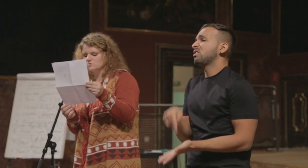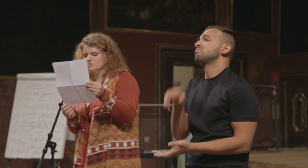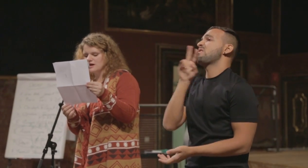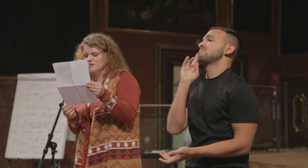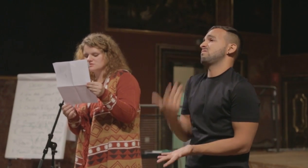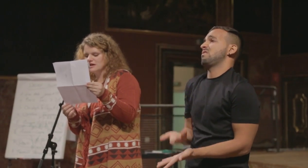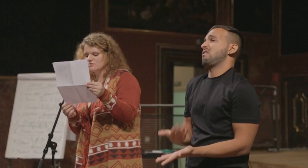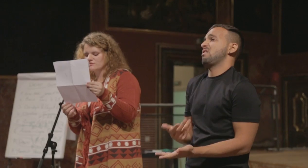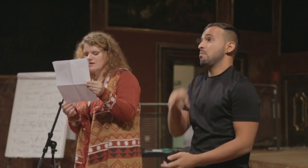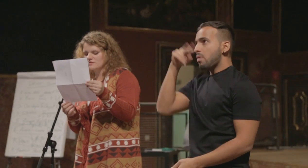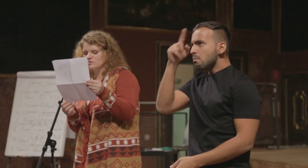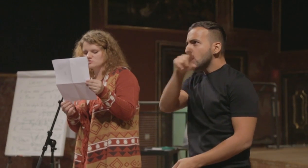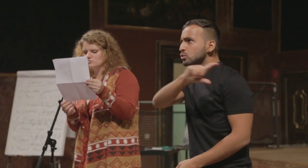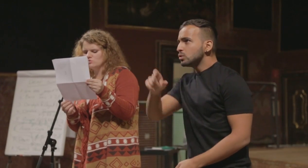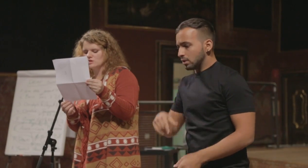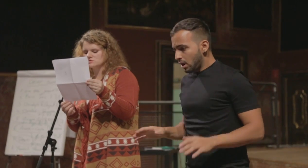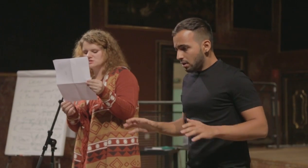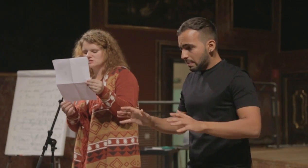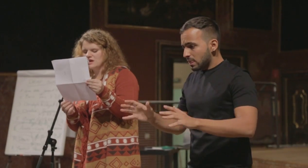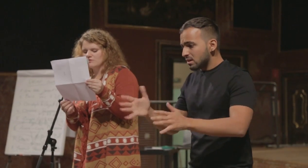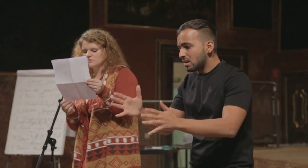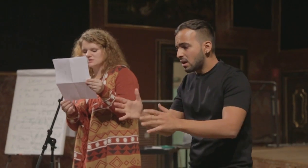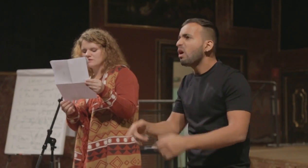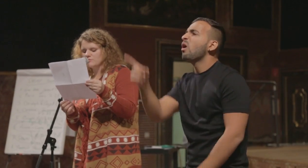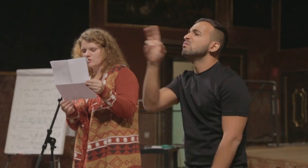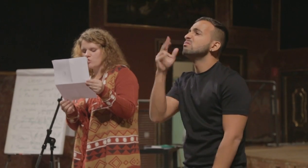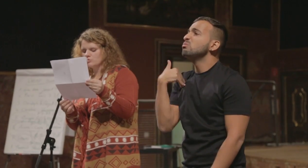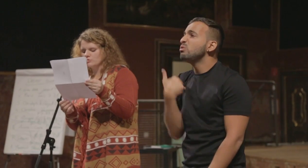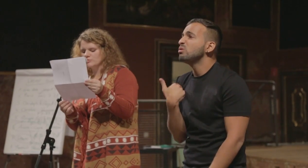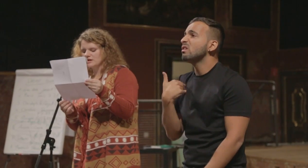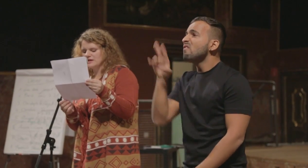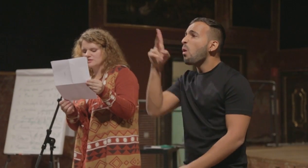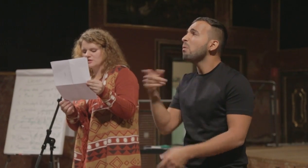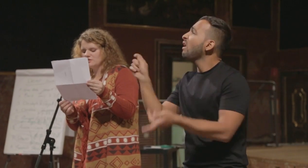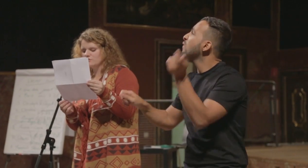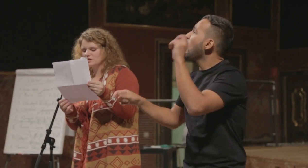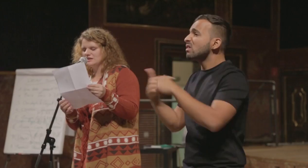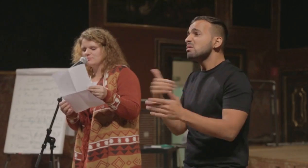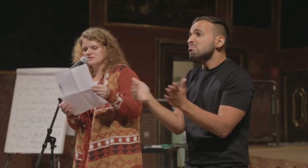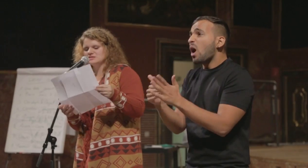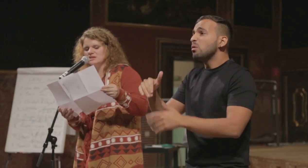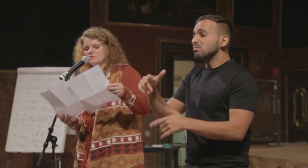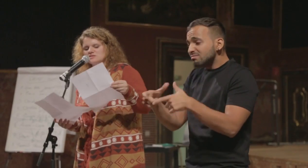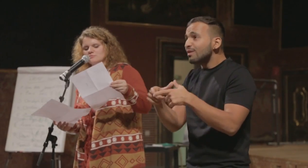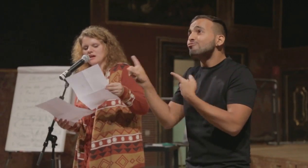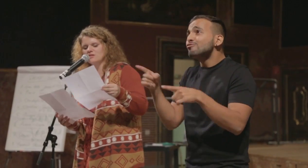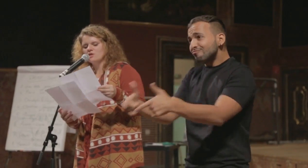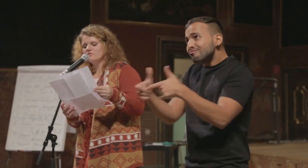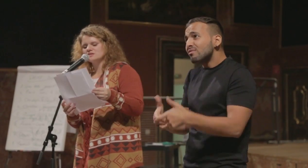Schuld trage. Und sie hat auch gefragt, warum du so müde aussiehst, warum das Geld für Balkonblumen reicht, aber nicht für ihre Lieblings-CD. Du hast gemeint, du wärst